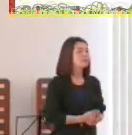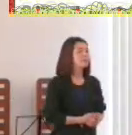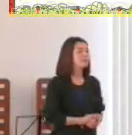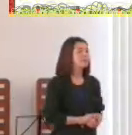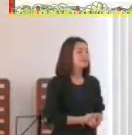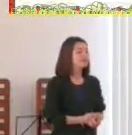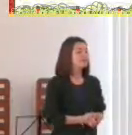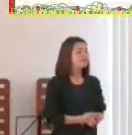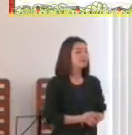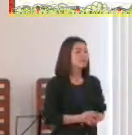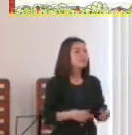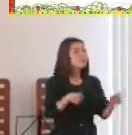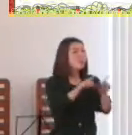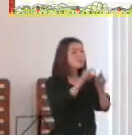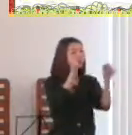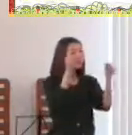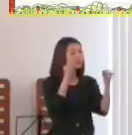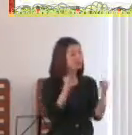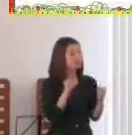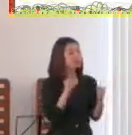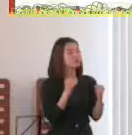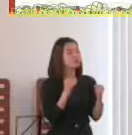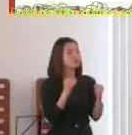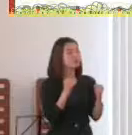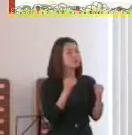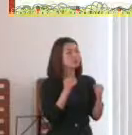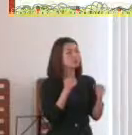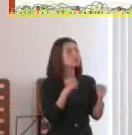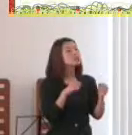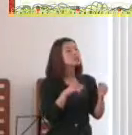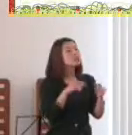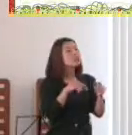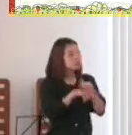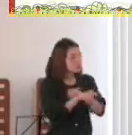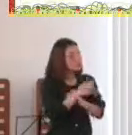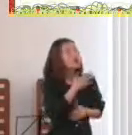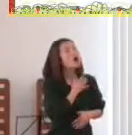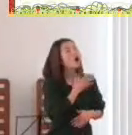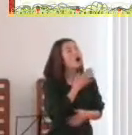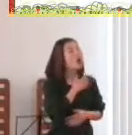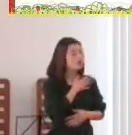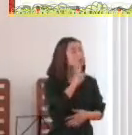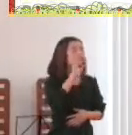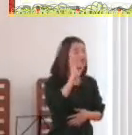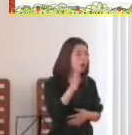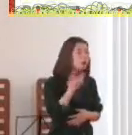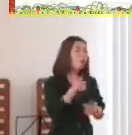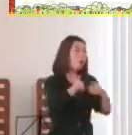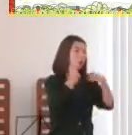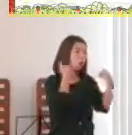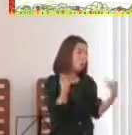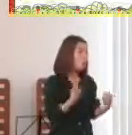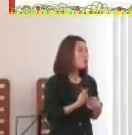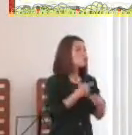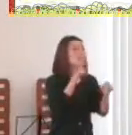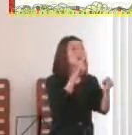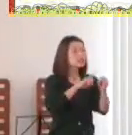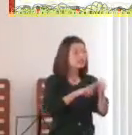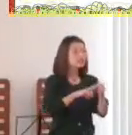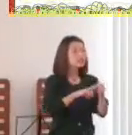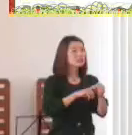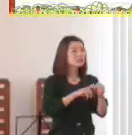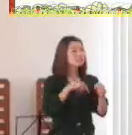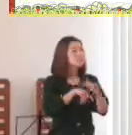共におられるっていうのはどういうことか、皆さんが一番必要としているのは皆さんと共にいてくださる人でしょう。それは子供も大人も同じですよ